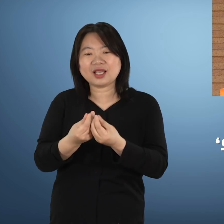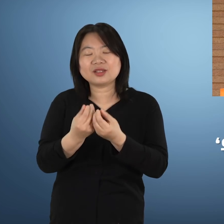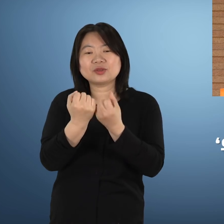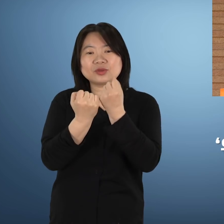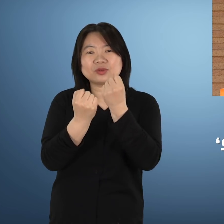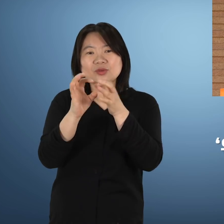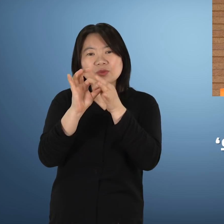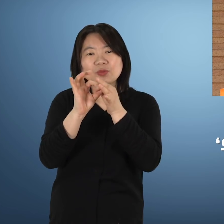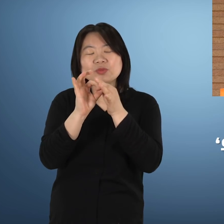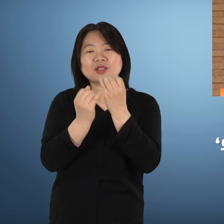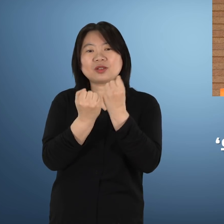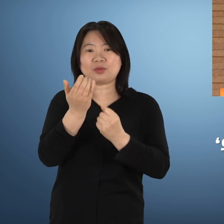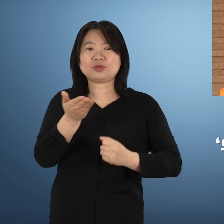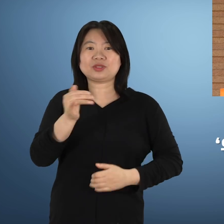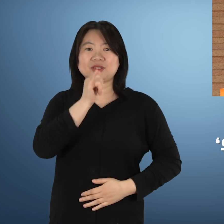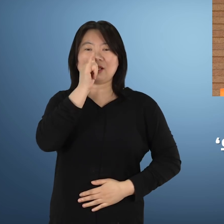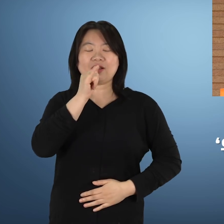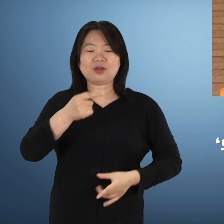우선